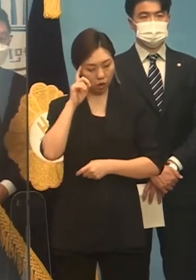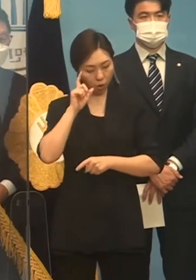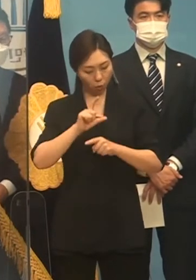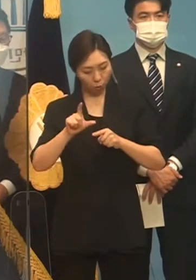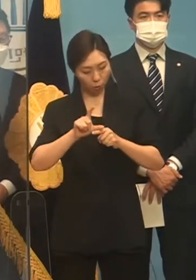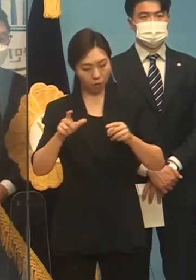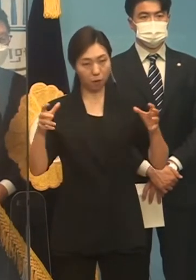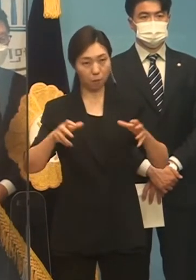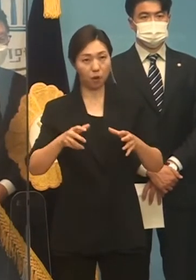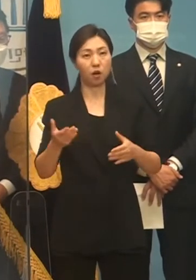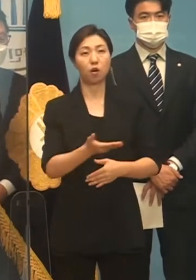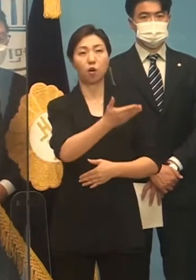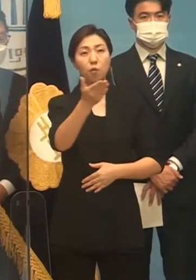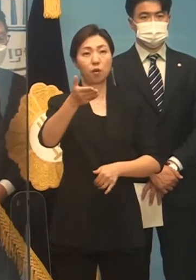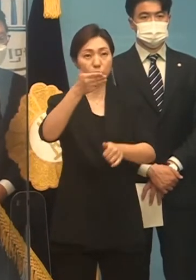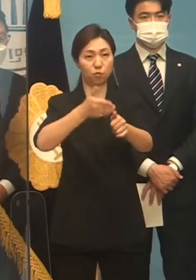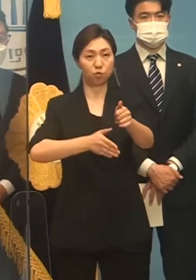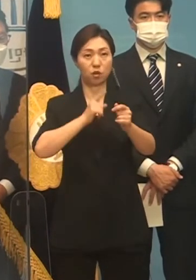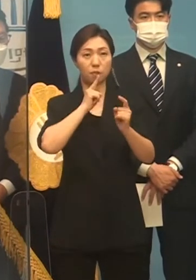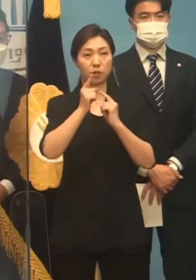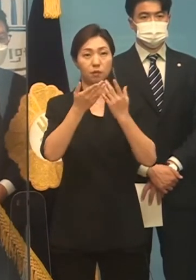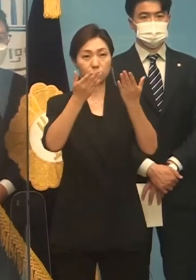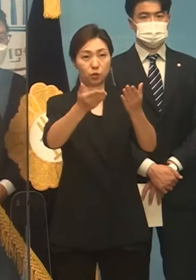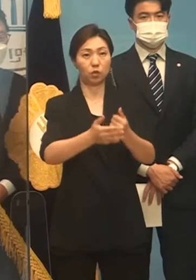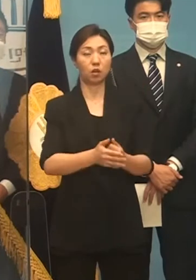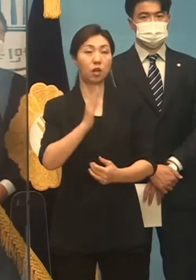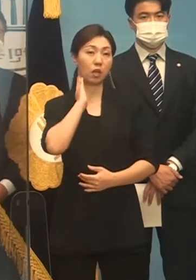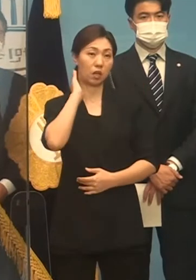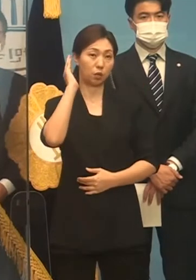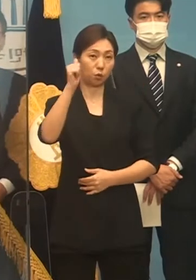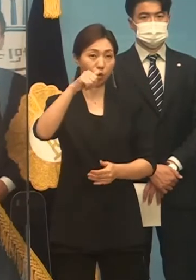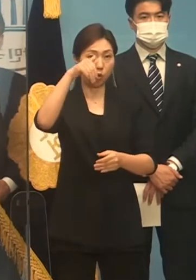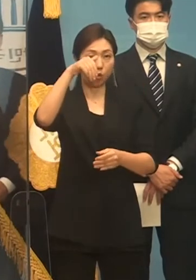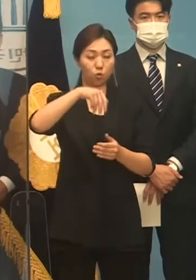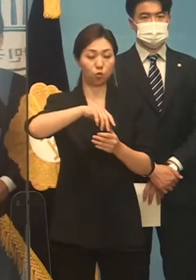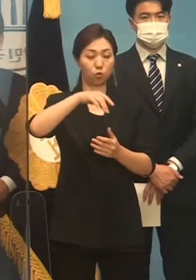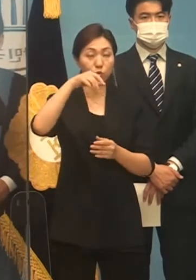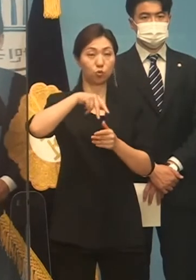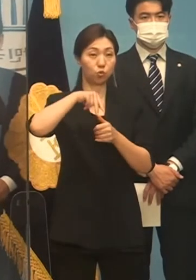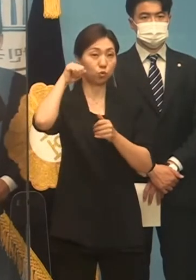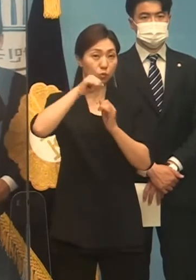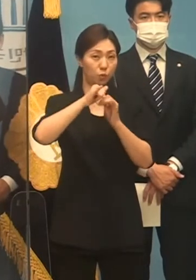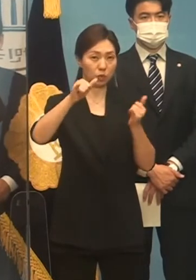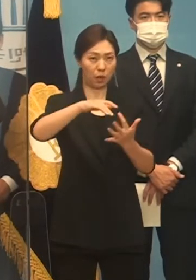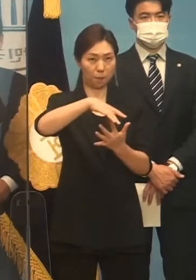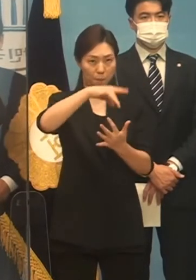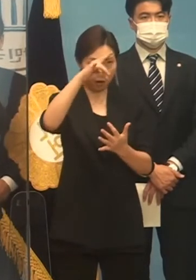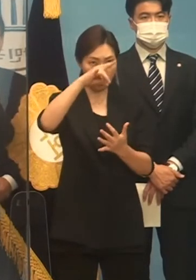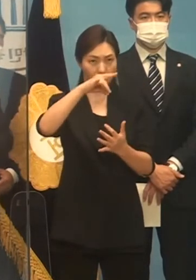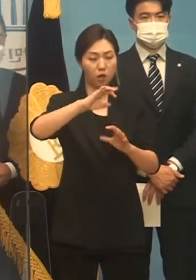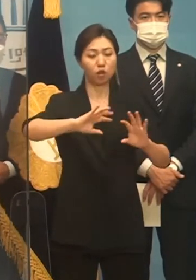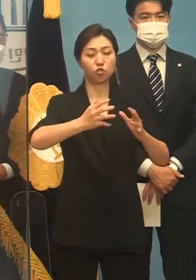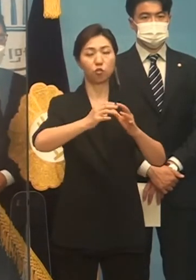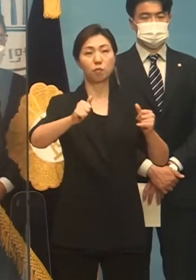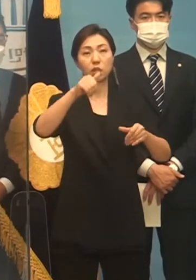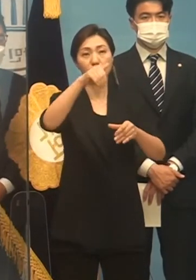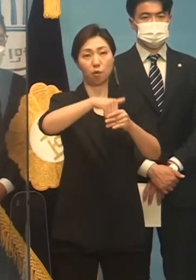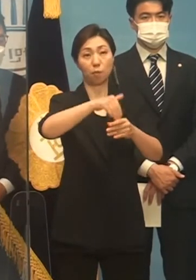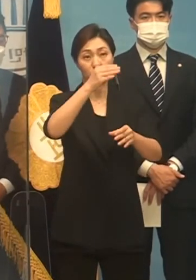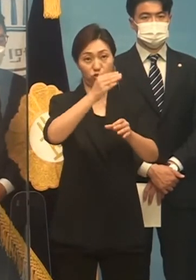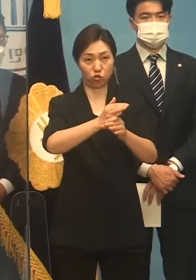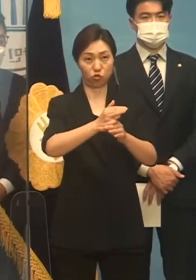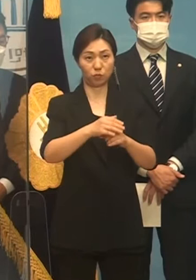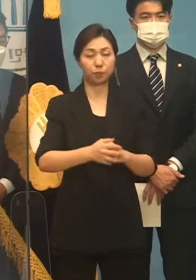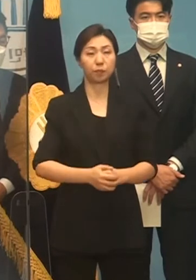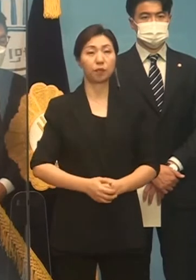말씀드리겠습니다. 지금 우리 당의 대선 후보를 선출하는 국민 경선이 진행되고 있습니다. 전국에서